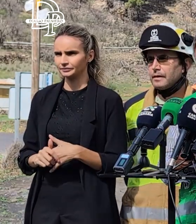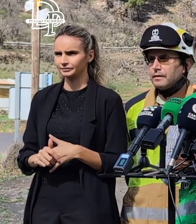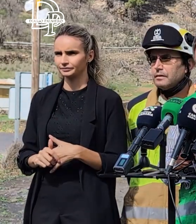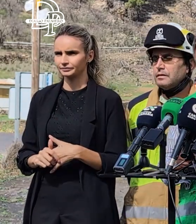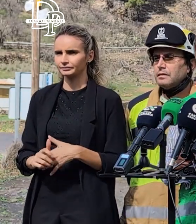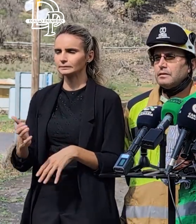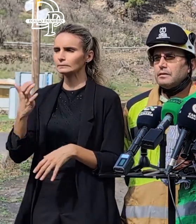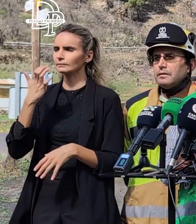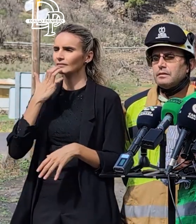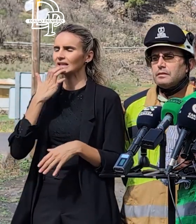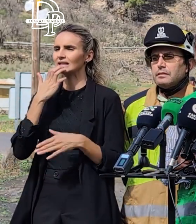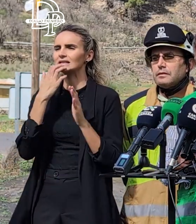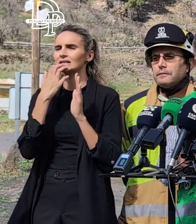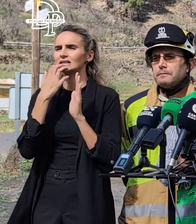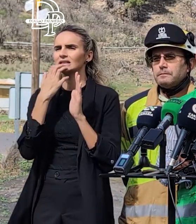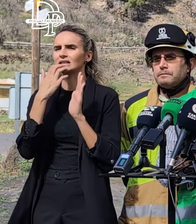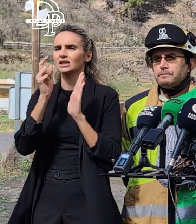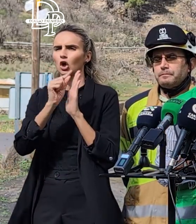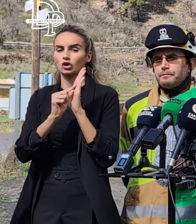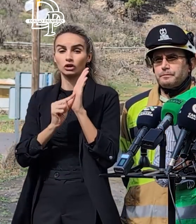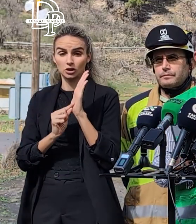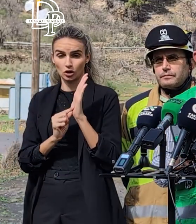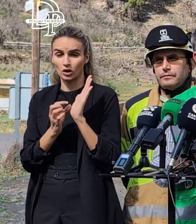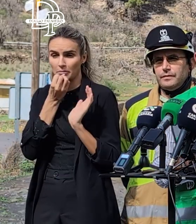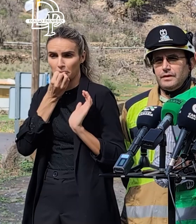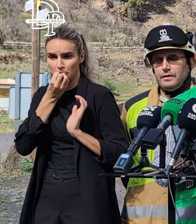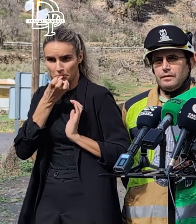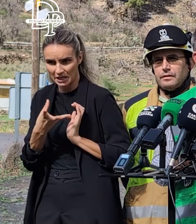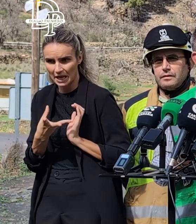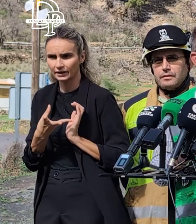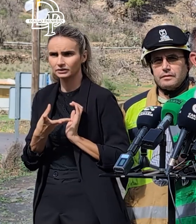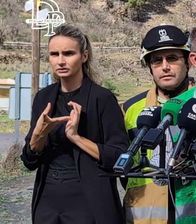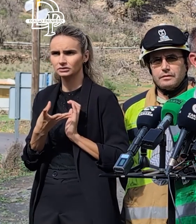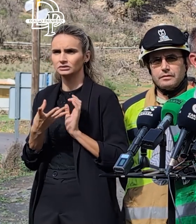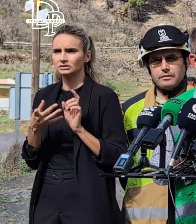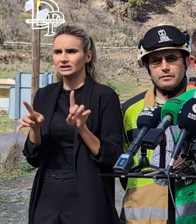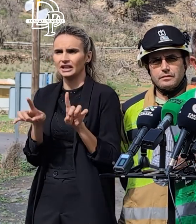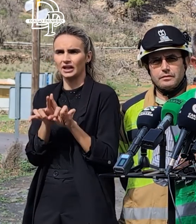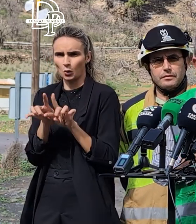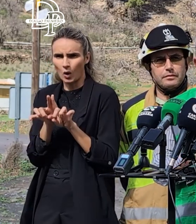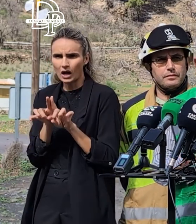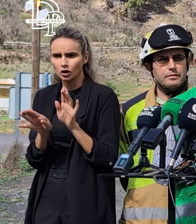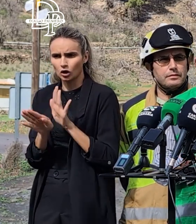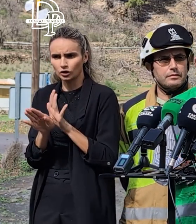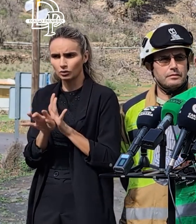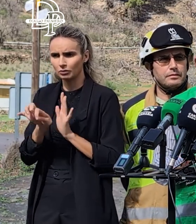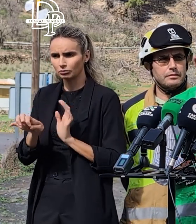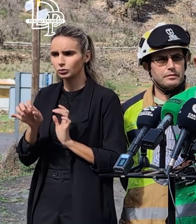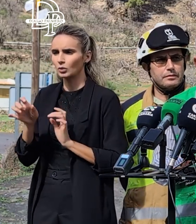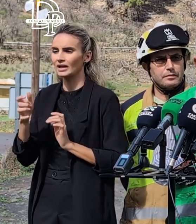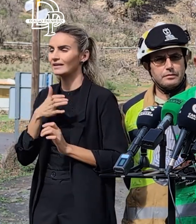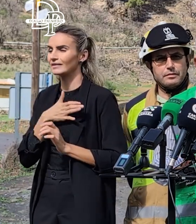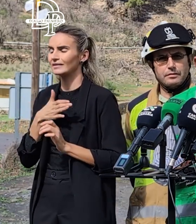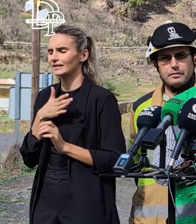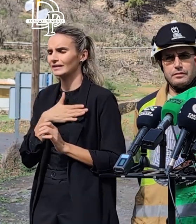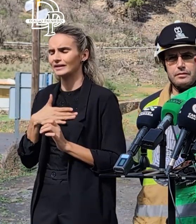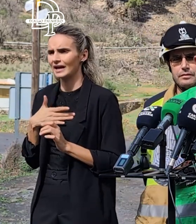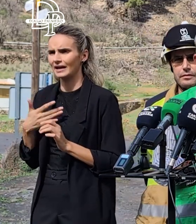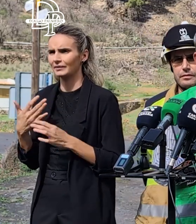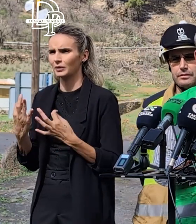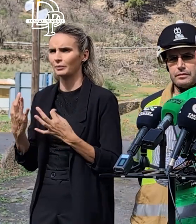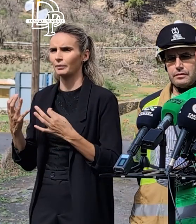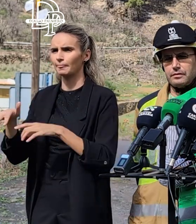Si las condiciones acompañan, si siguen igual, la previsión es que cuando el Gobierno de Canarias levante